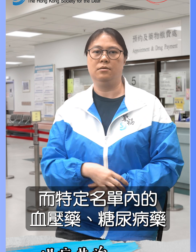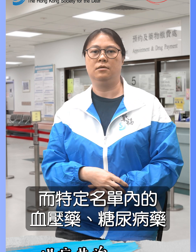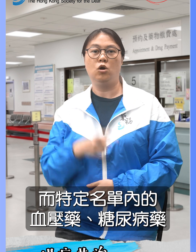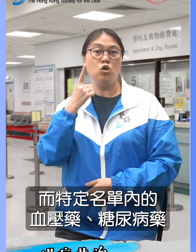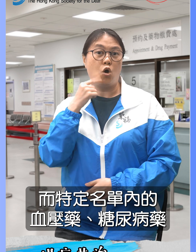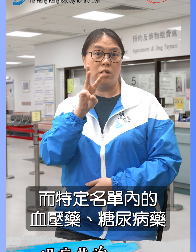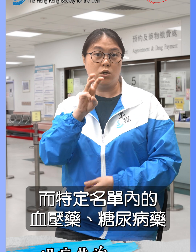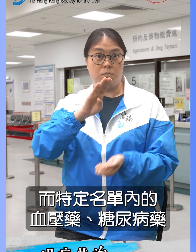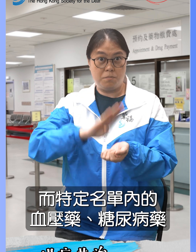藥、